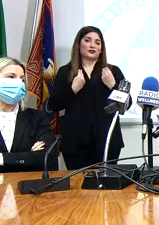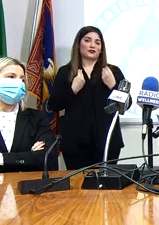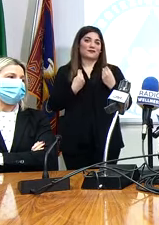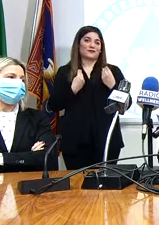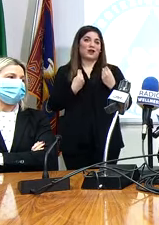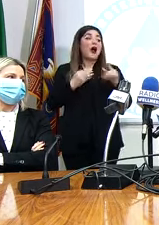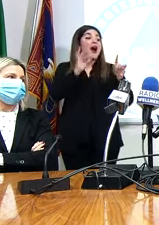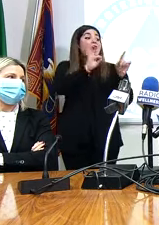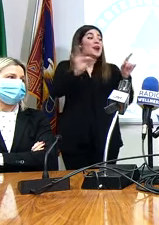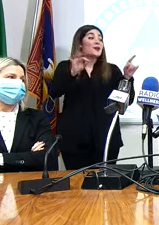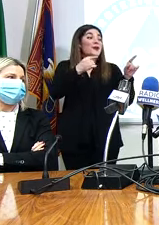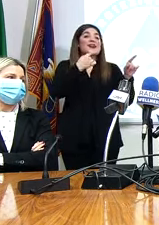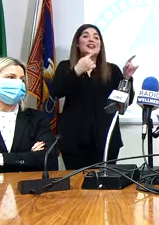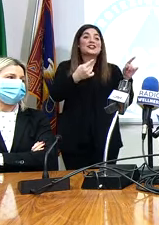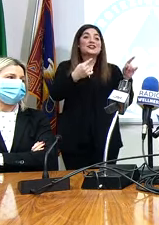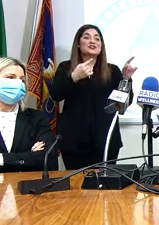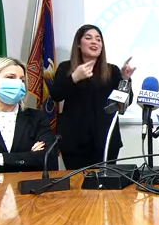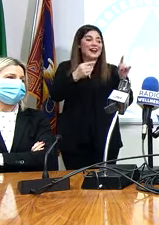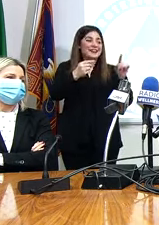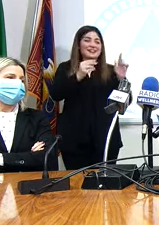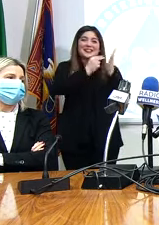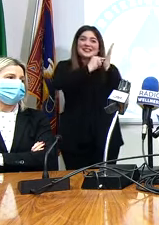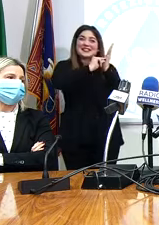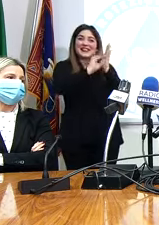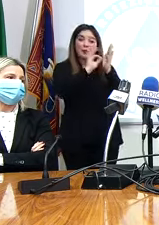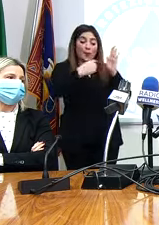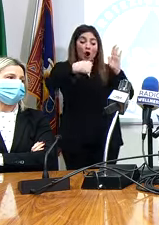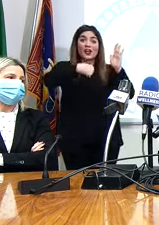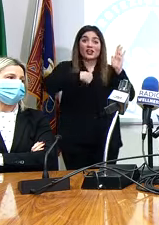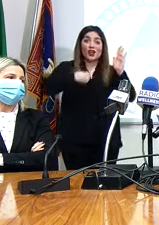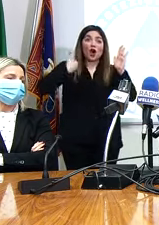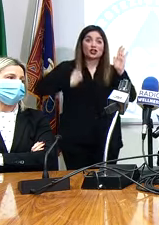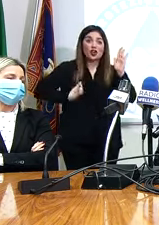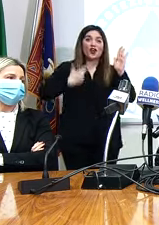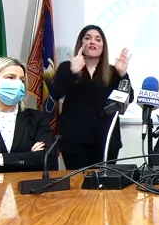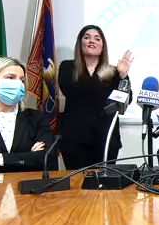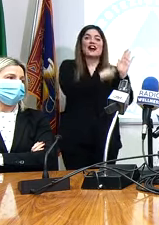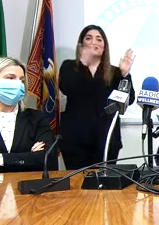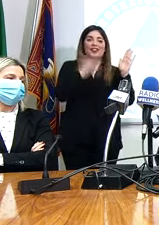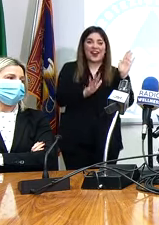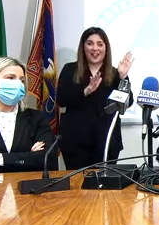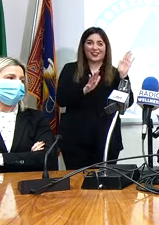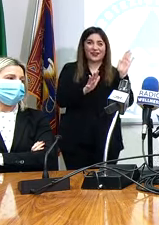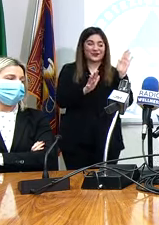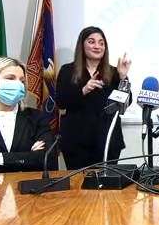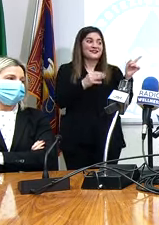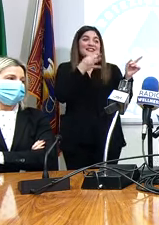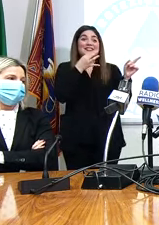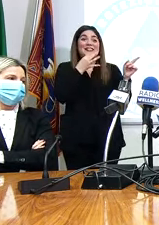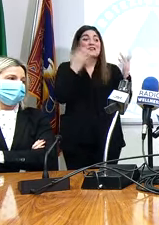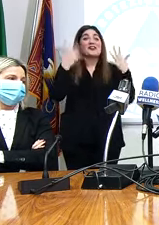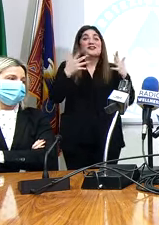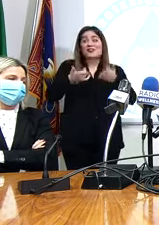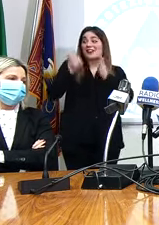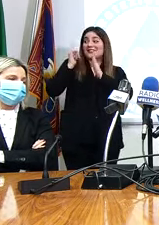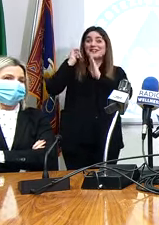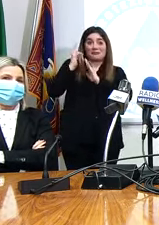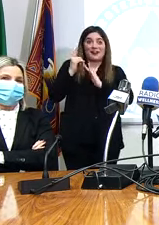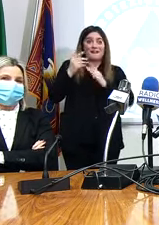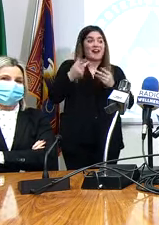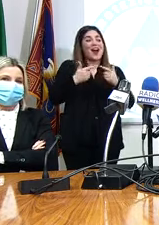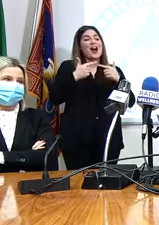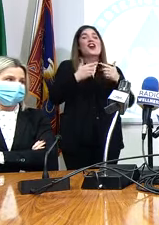vaccinato. E siccome le ha donate, e fra l'altro è qualche settimana che le ha donate, e penso che sia